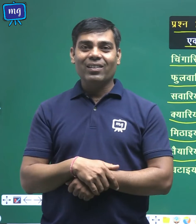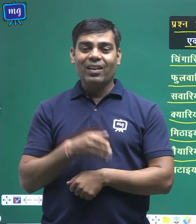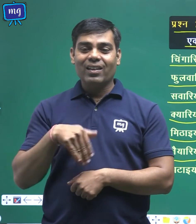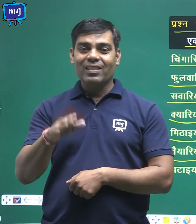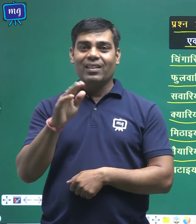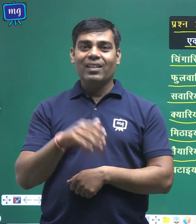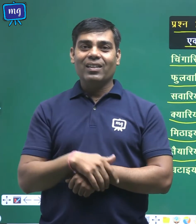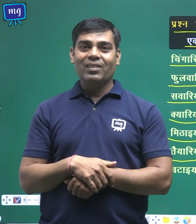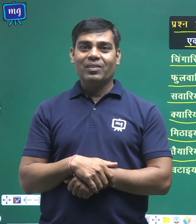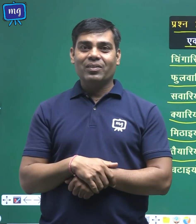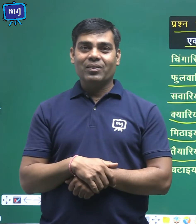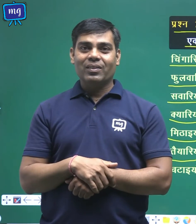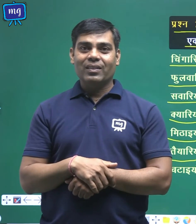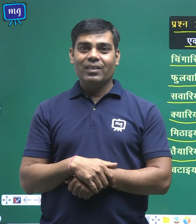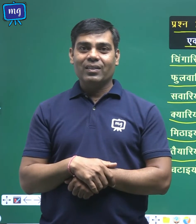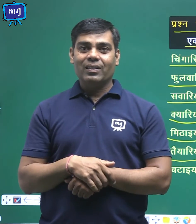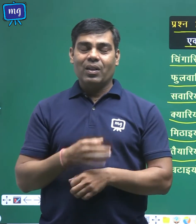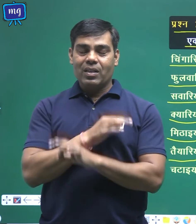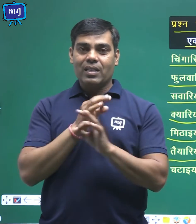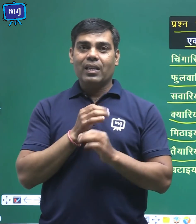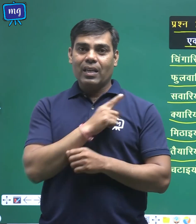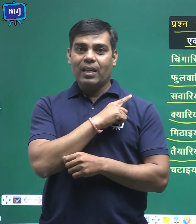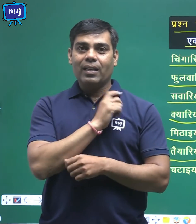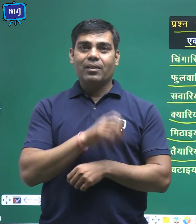आगे चलते हैं। तैयारियां